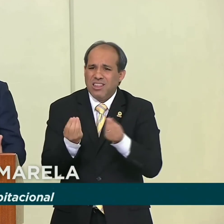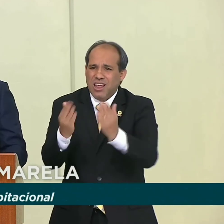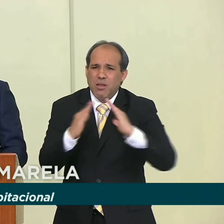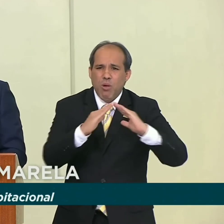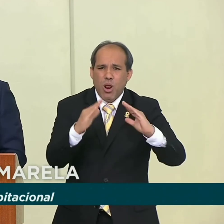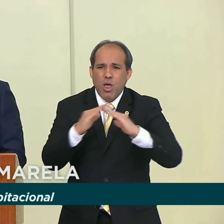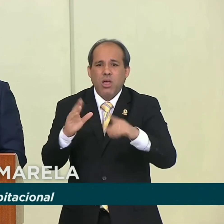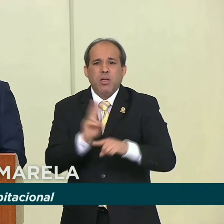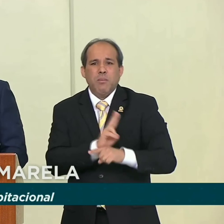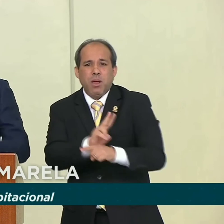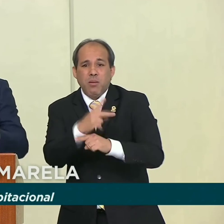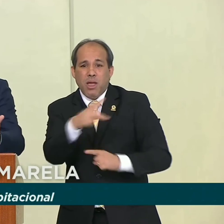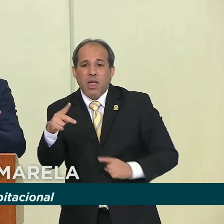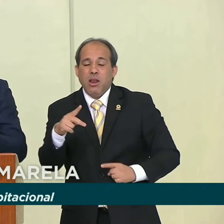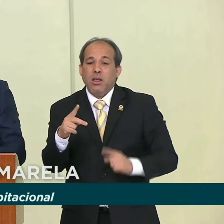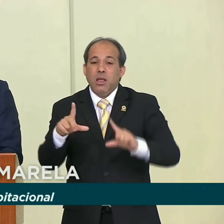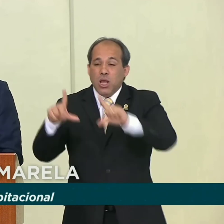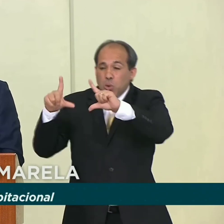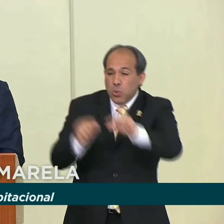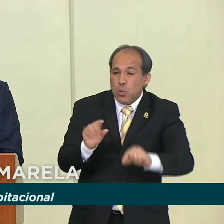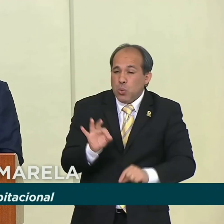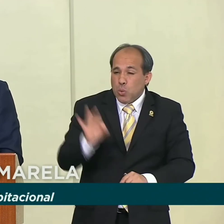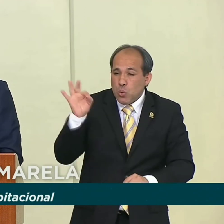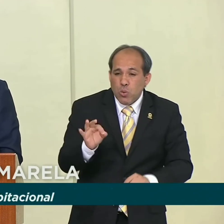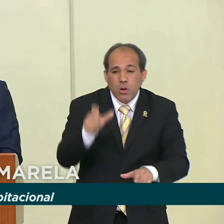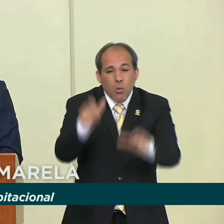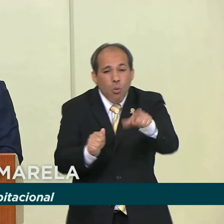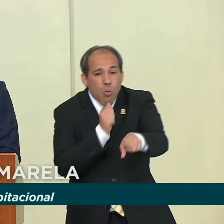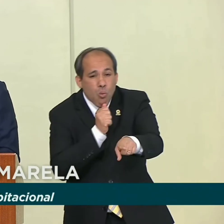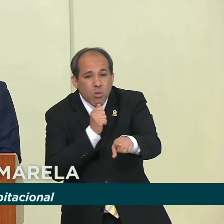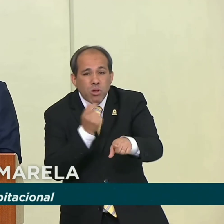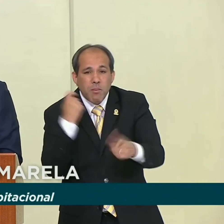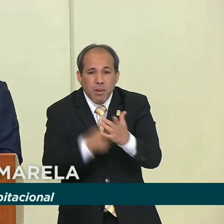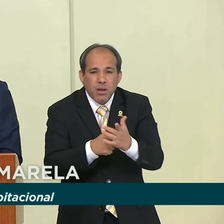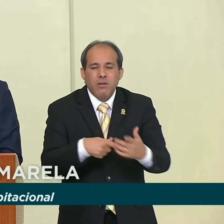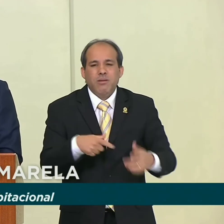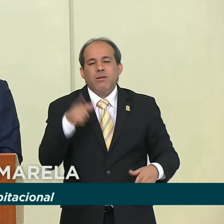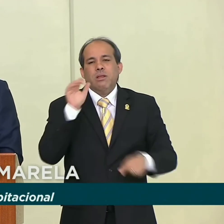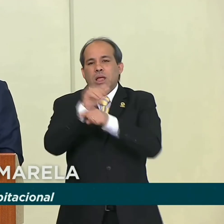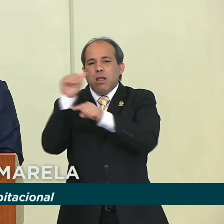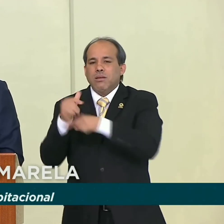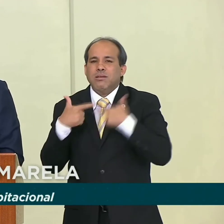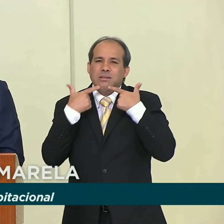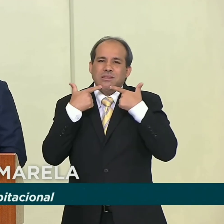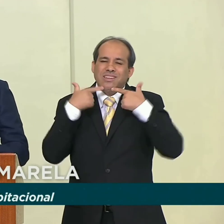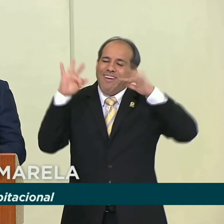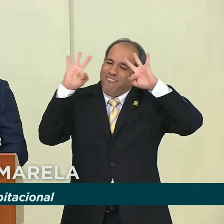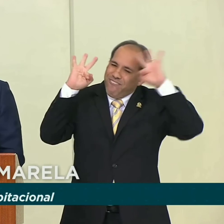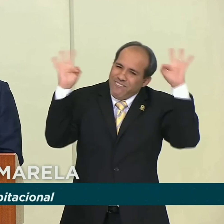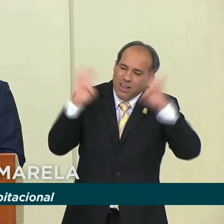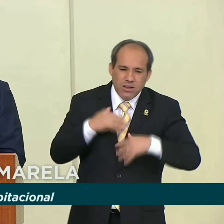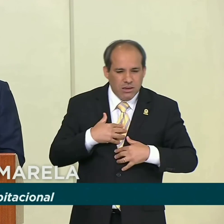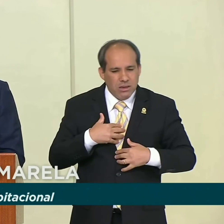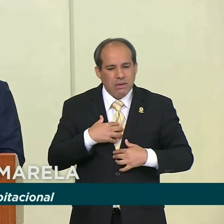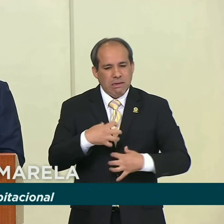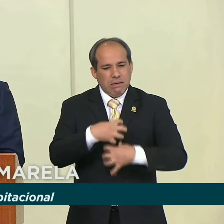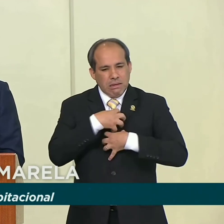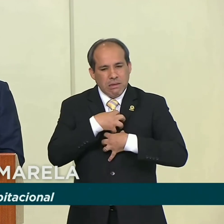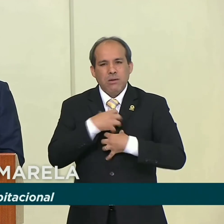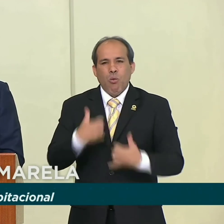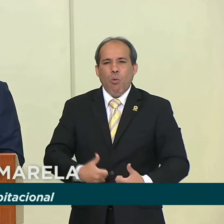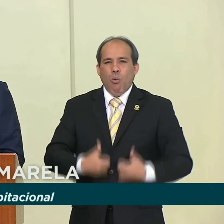dando um crédito para quem não tem reduzindo a taxa de juros você vê que faz a felicidade e hoje eu tenho o